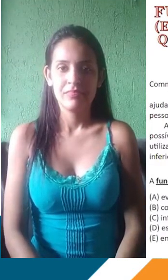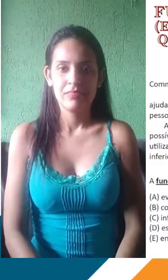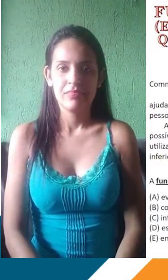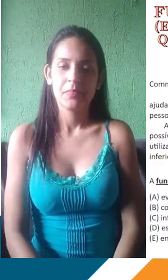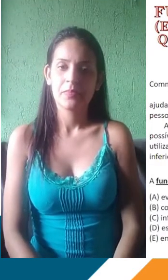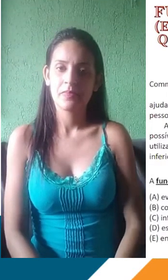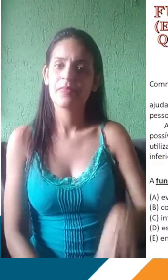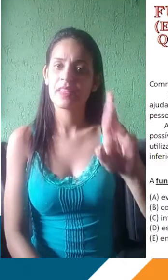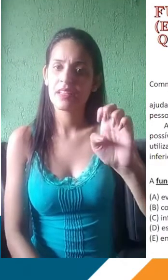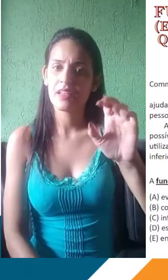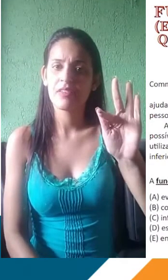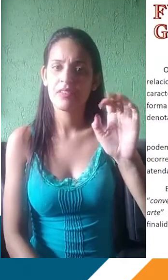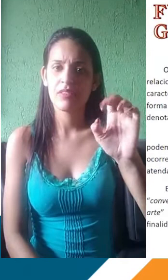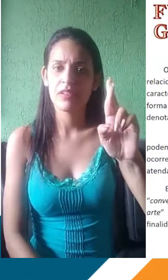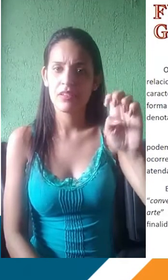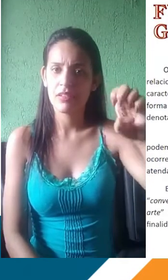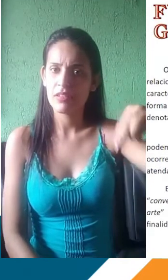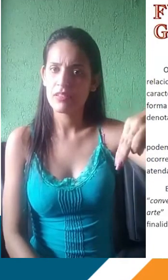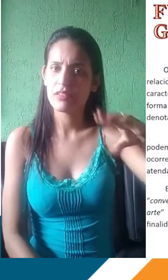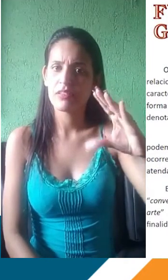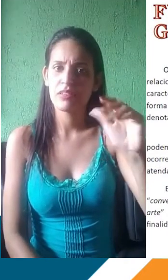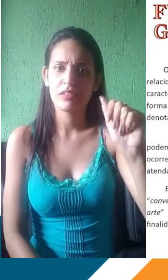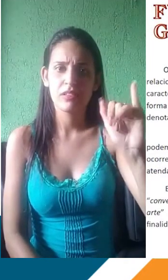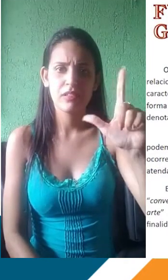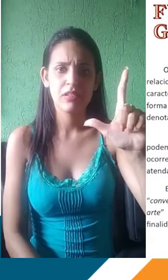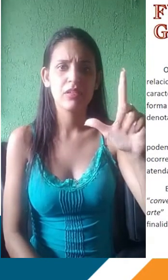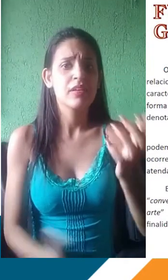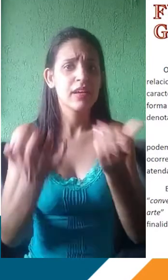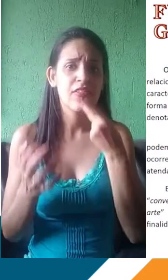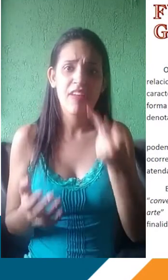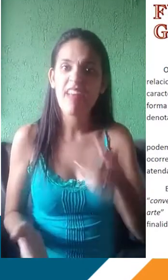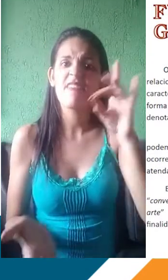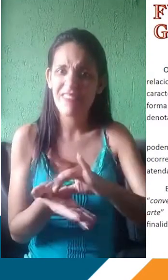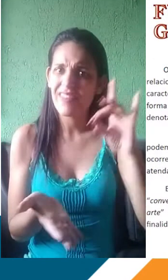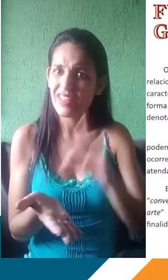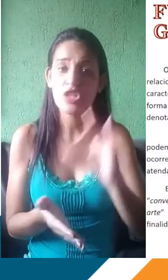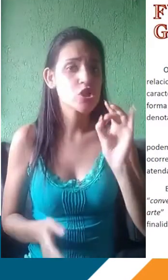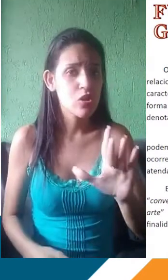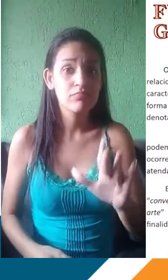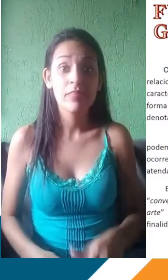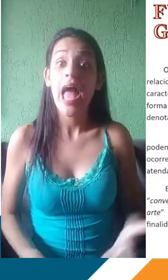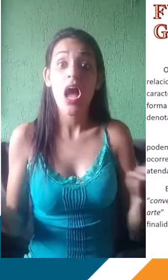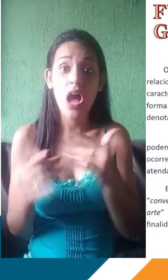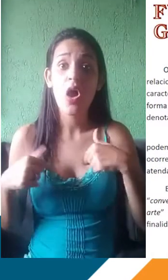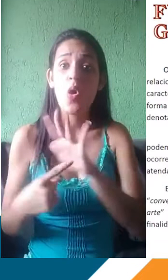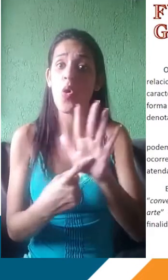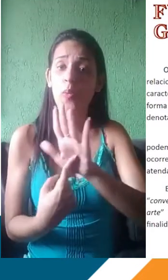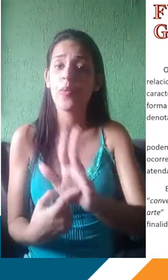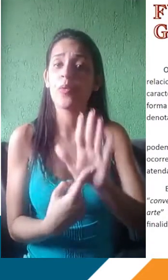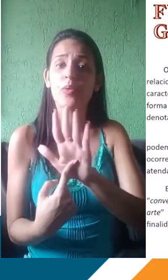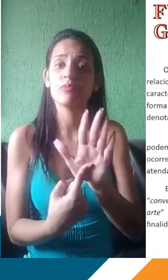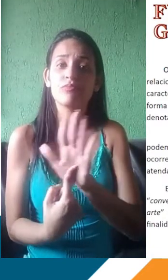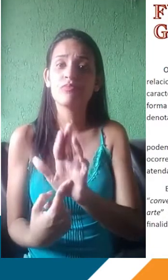é informar, expor dados concretos do mundo real. Esse é o gabarito comentado, você pode tirar as suas